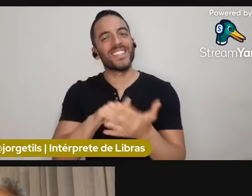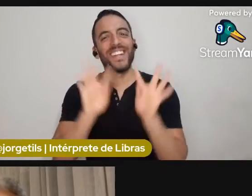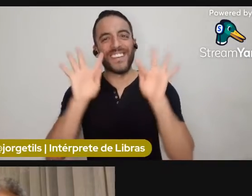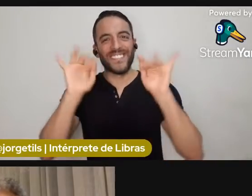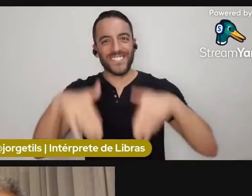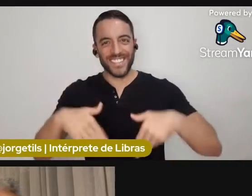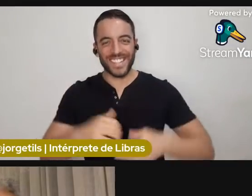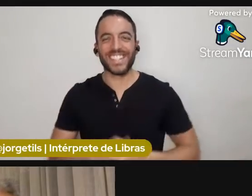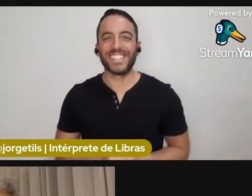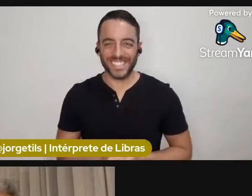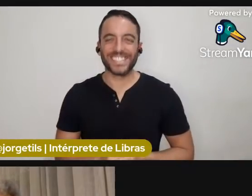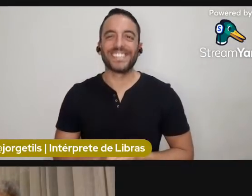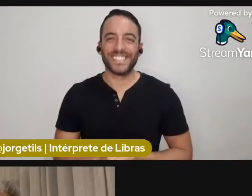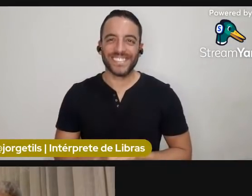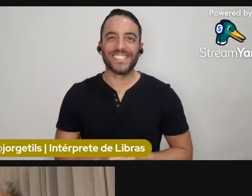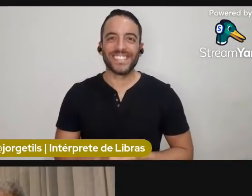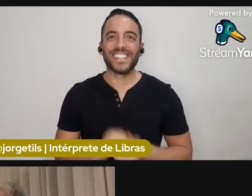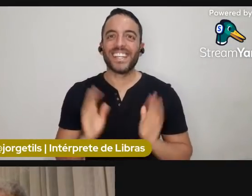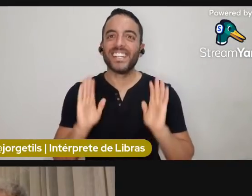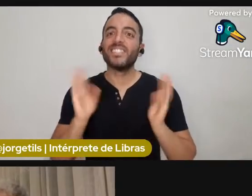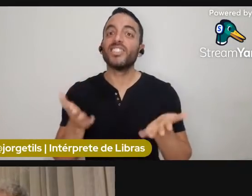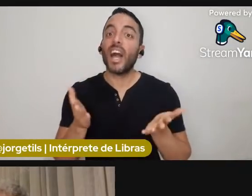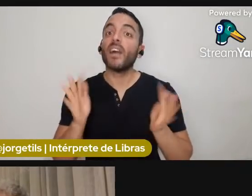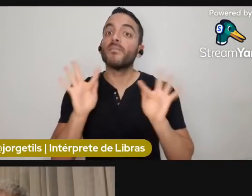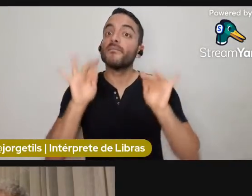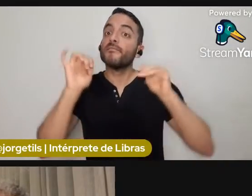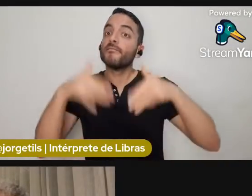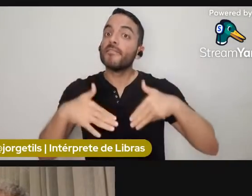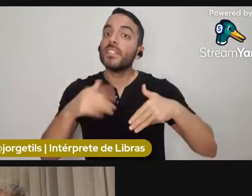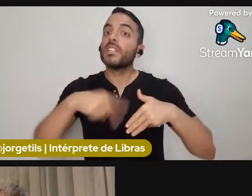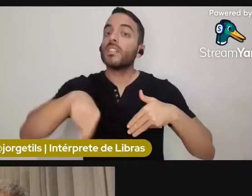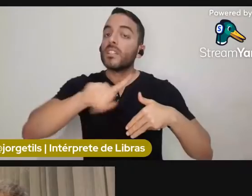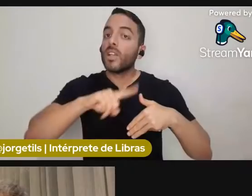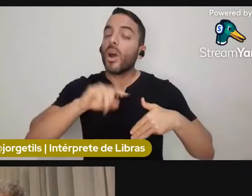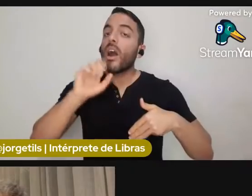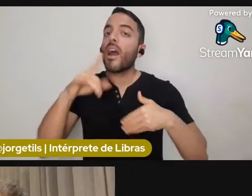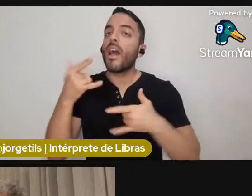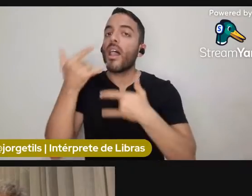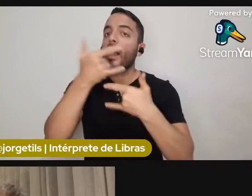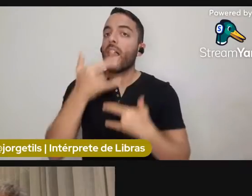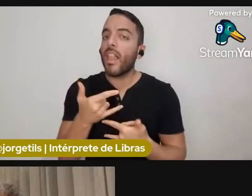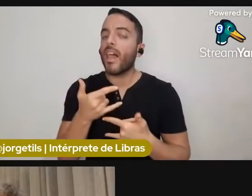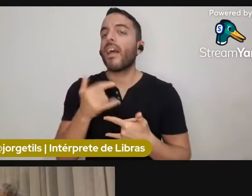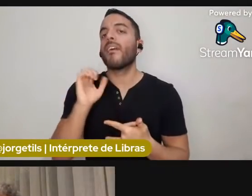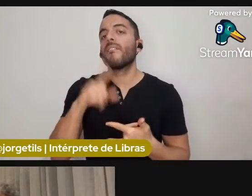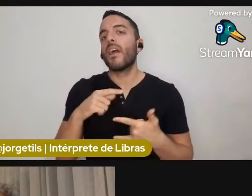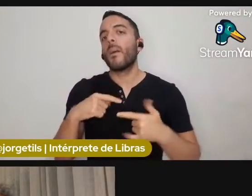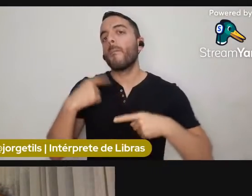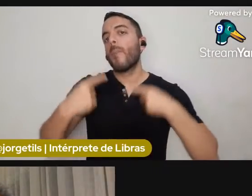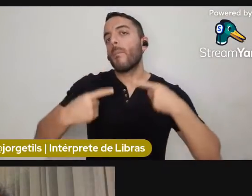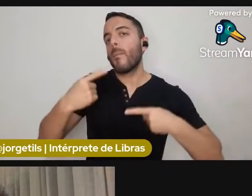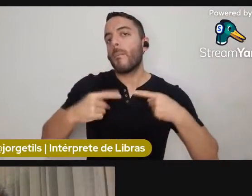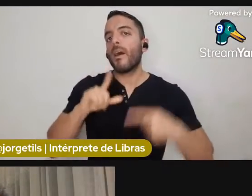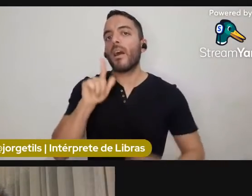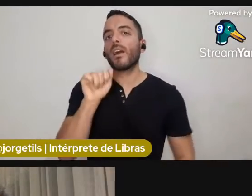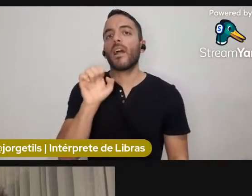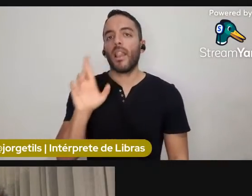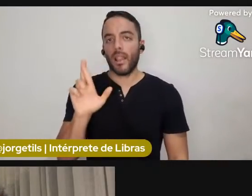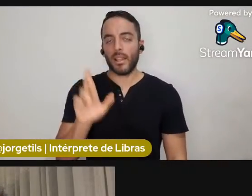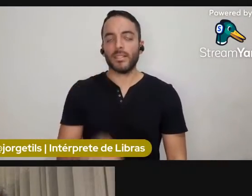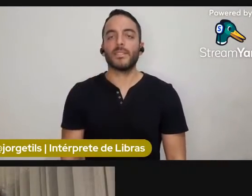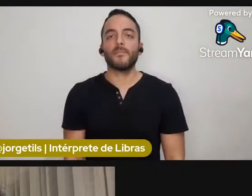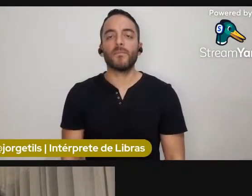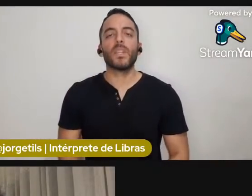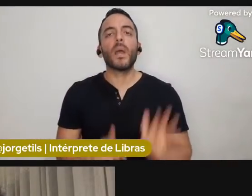um encerramento da nossa live, do nosso debate do Laser Talks. Né? As perguntas que não